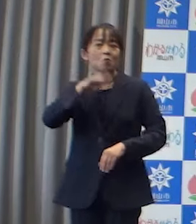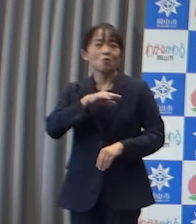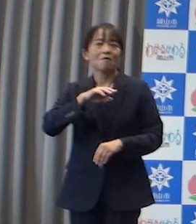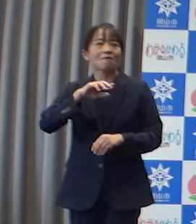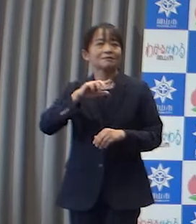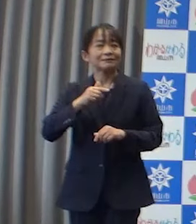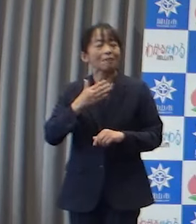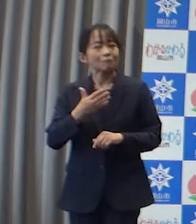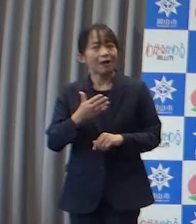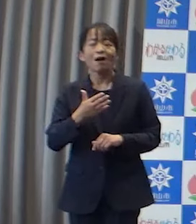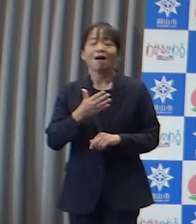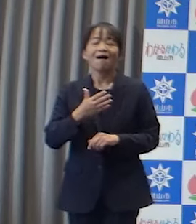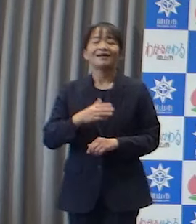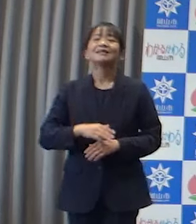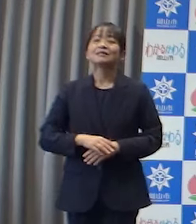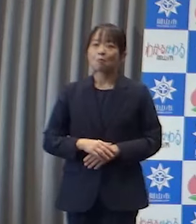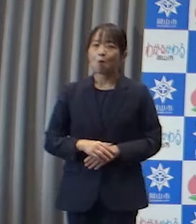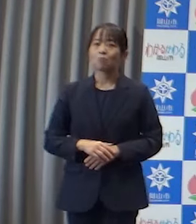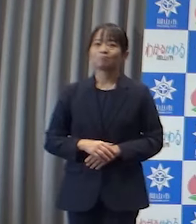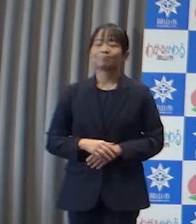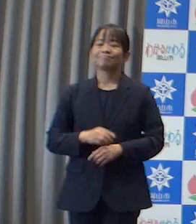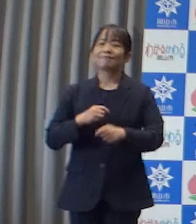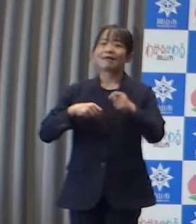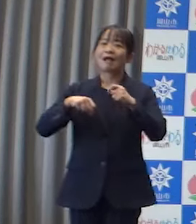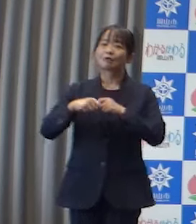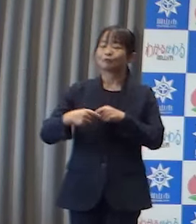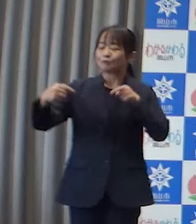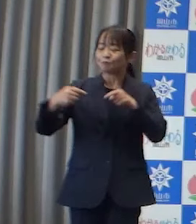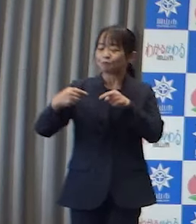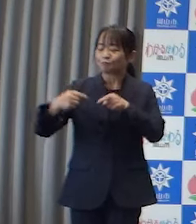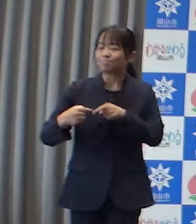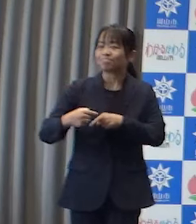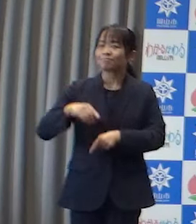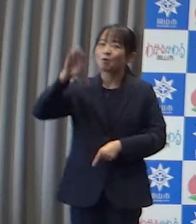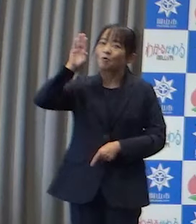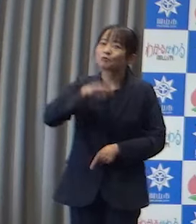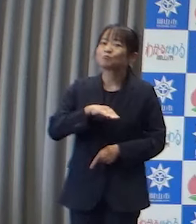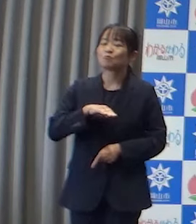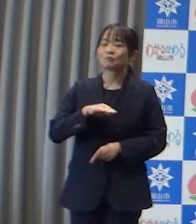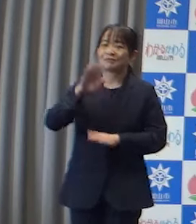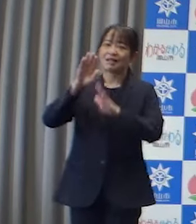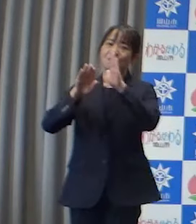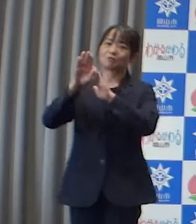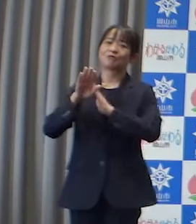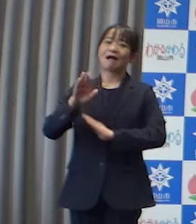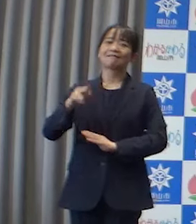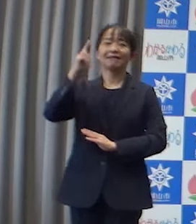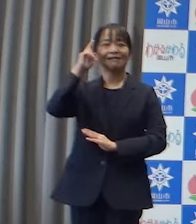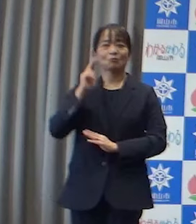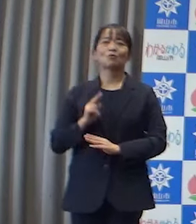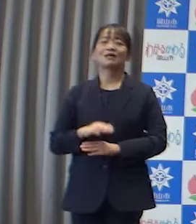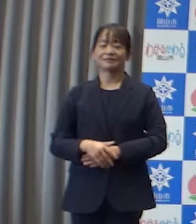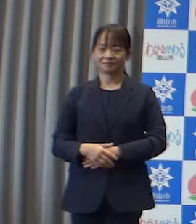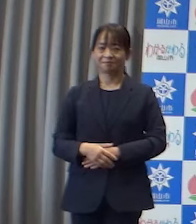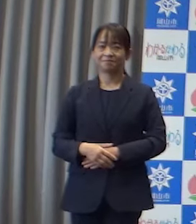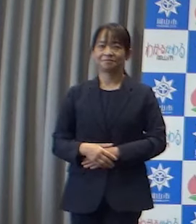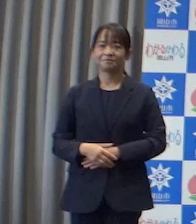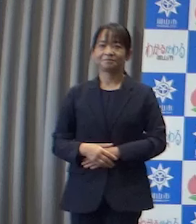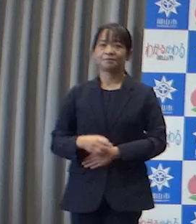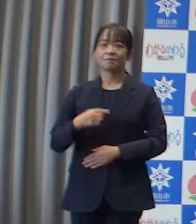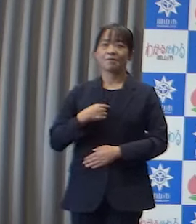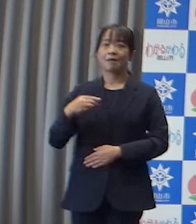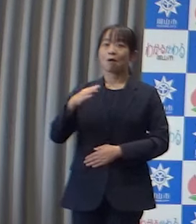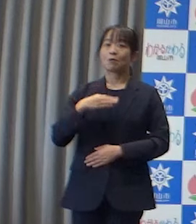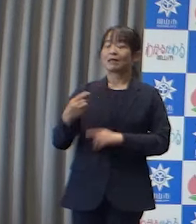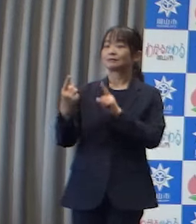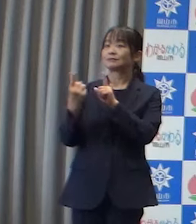逆に通じ合うというかそういう感じを受けました。また参加者が岡山市に対して関心